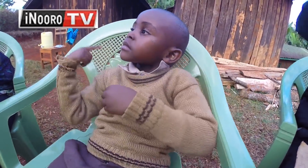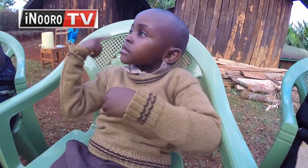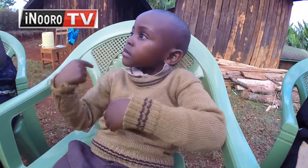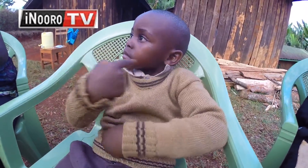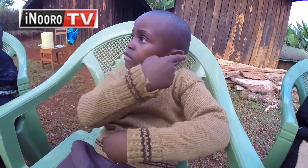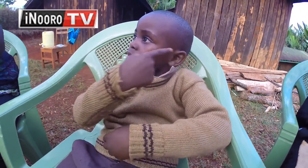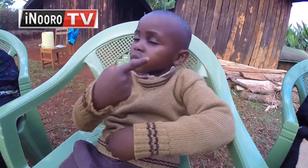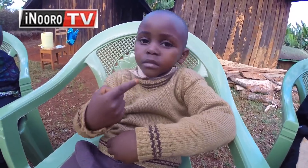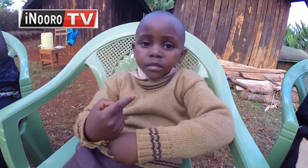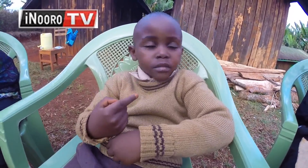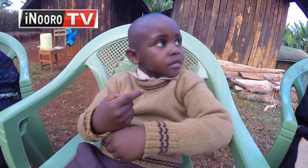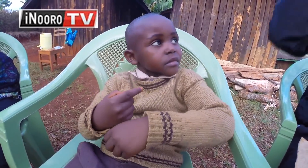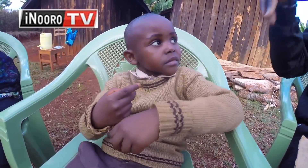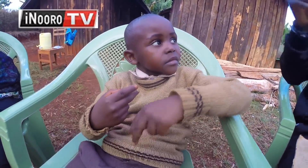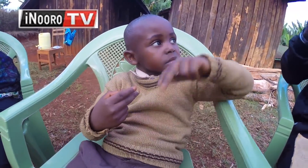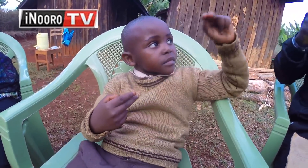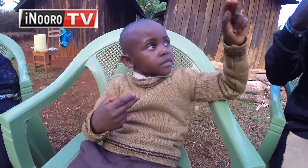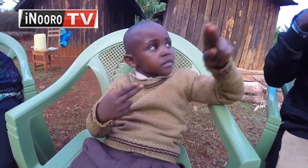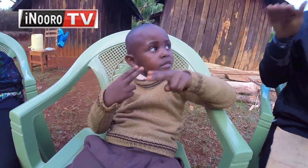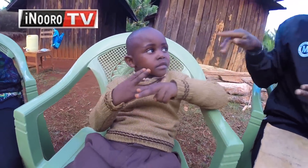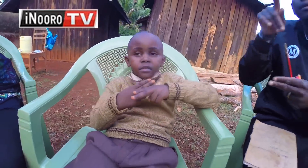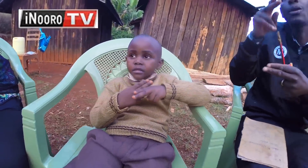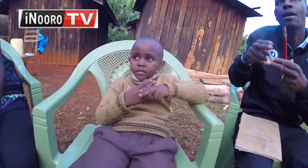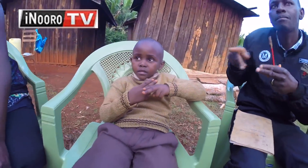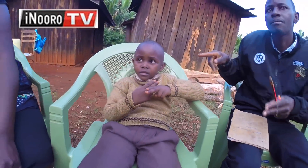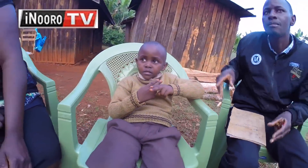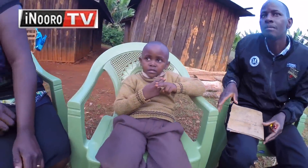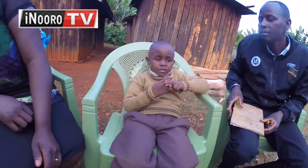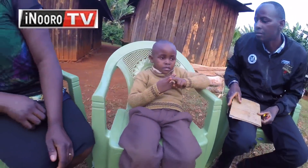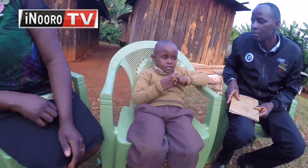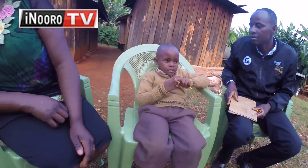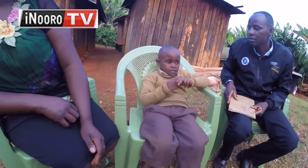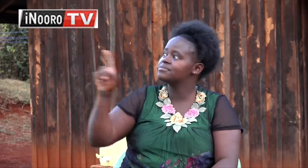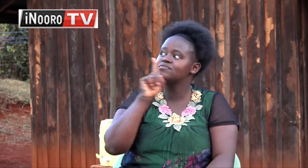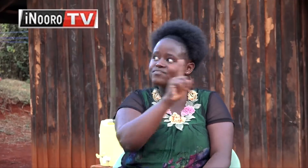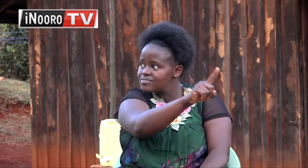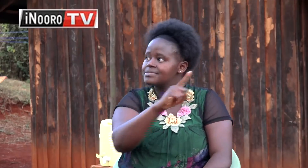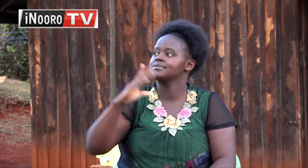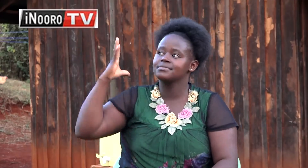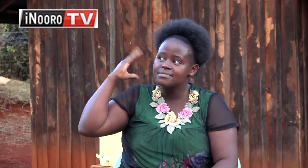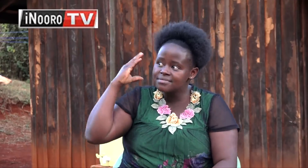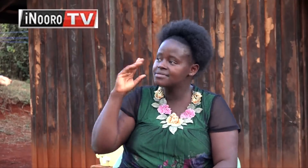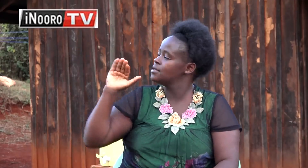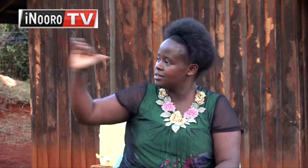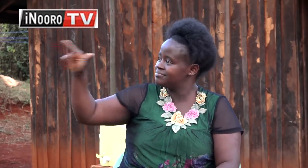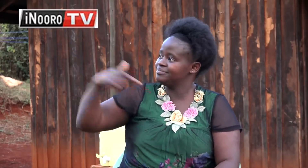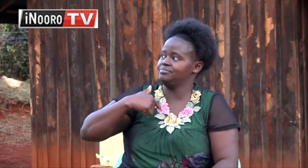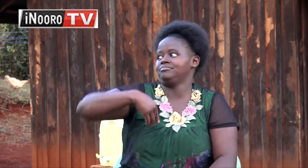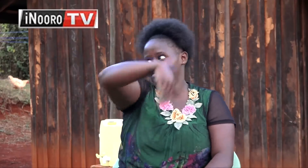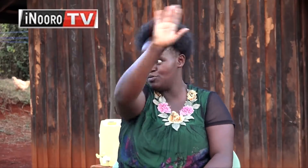na ithwe na ni akuhotana kwaria na andu aya angi the community. Ona mwana wakwa angiigua